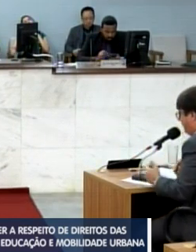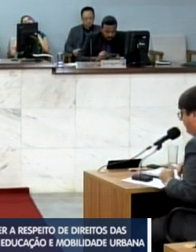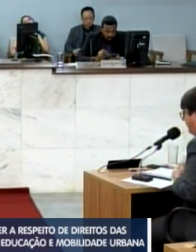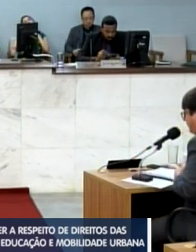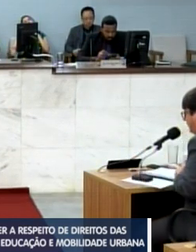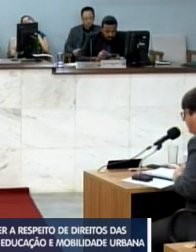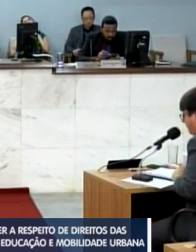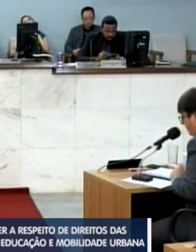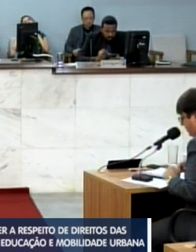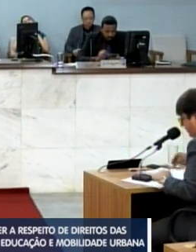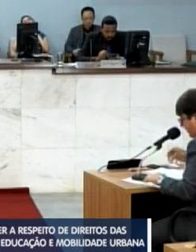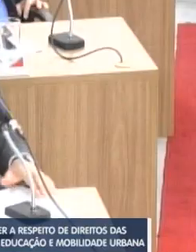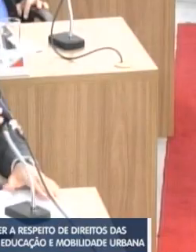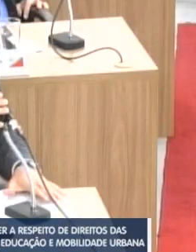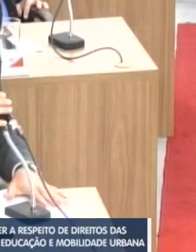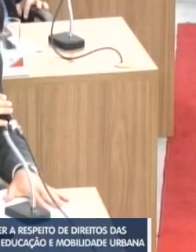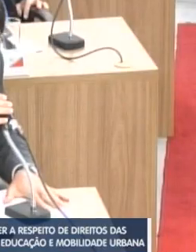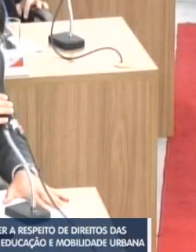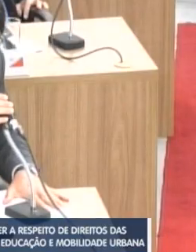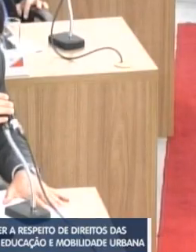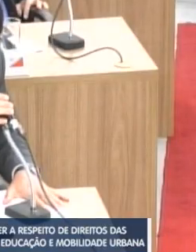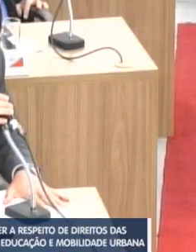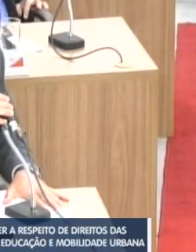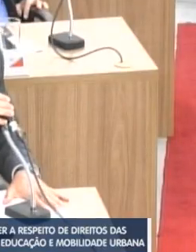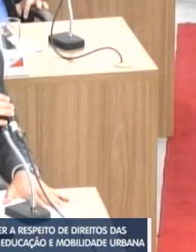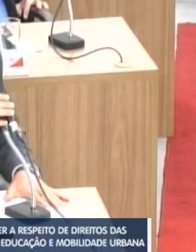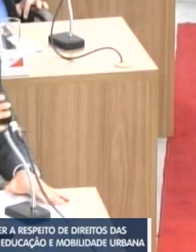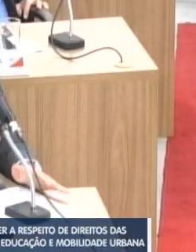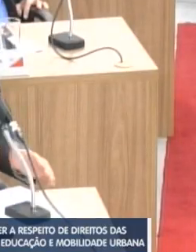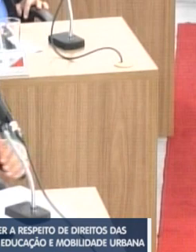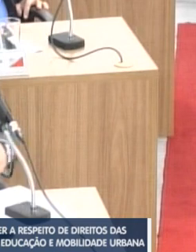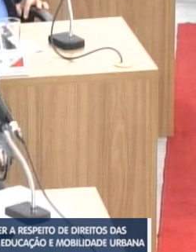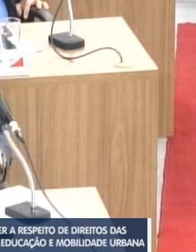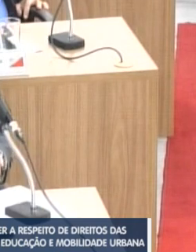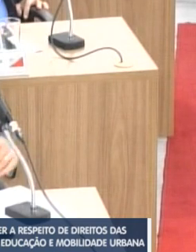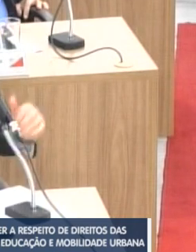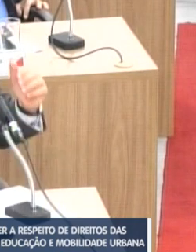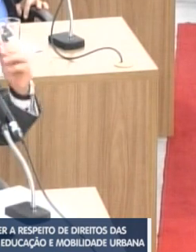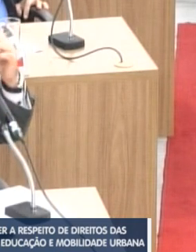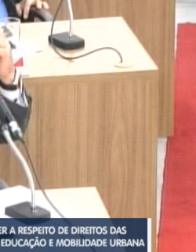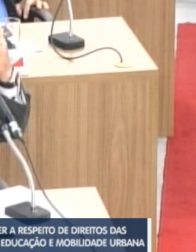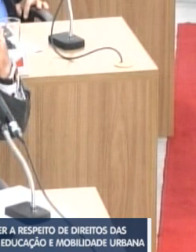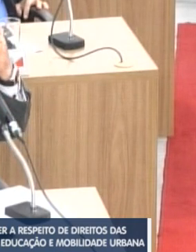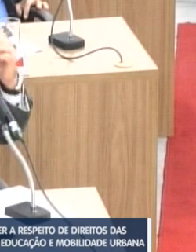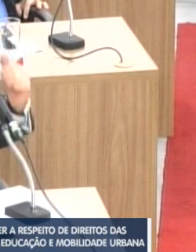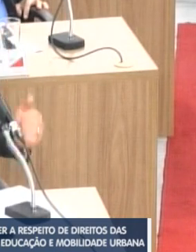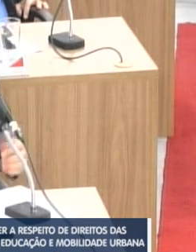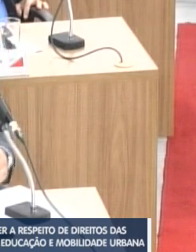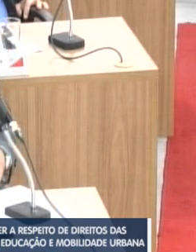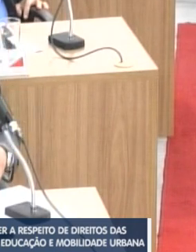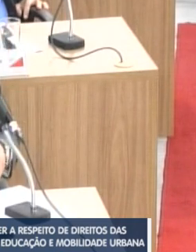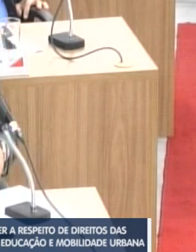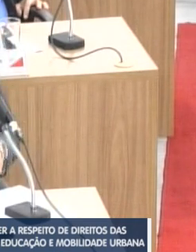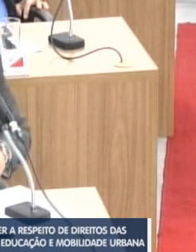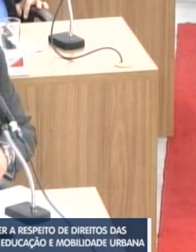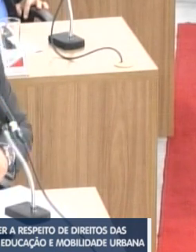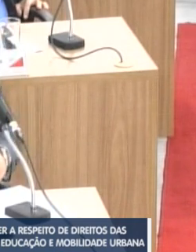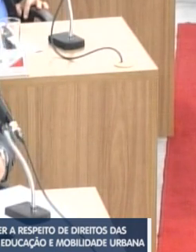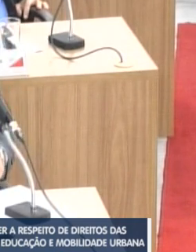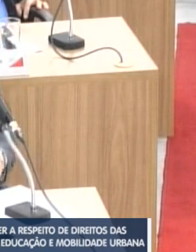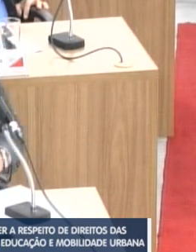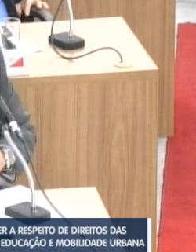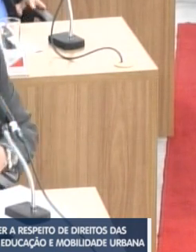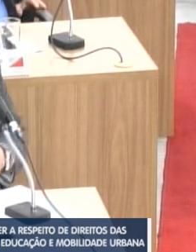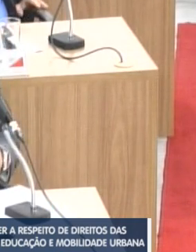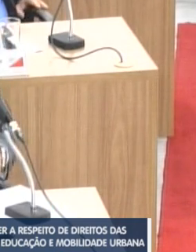que vive essa situação no dia a dia, né? Eu também tenho um cunhado surdo e vejo a ausência de preparo que a cidade